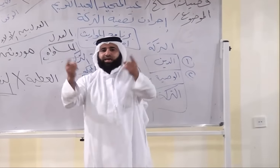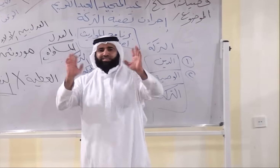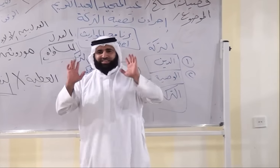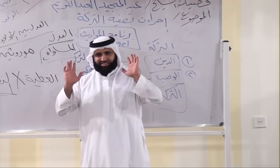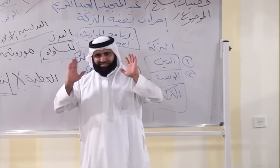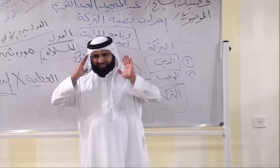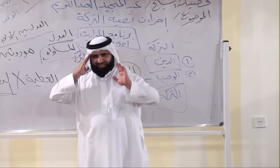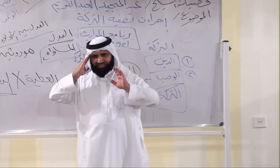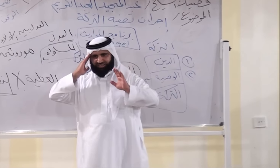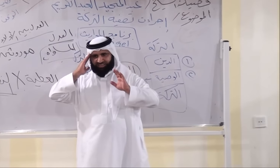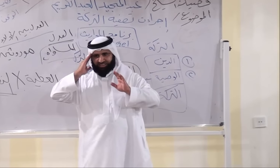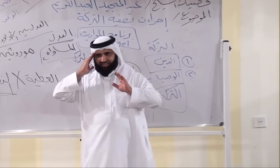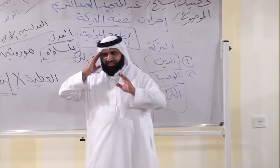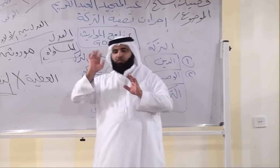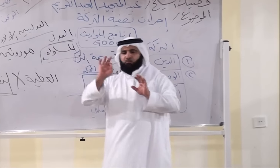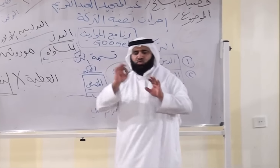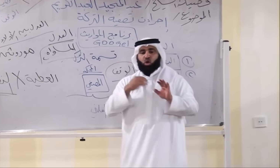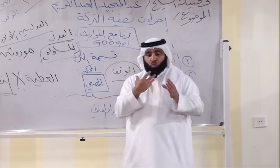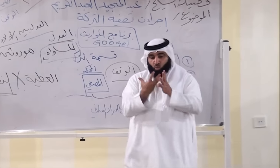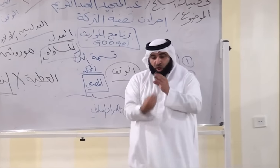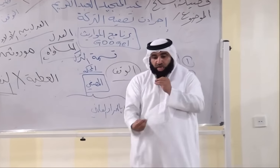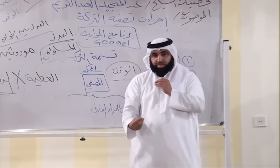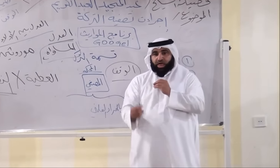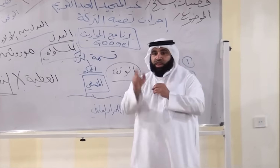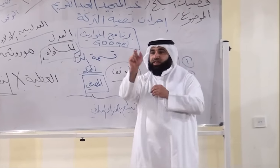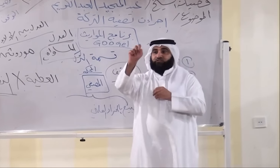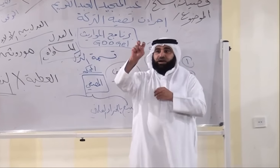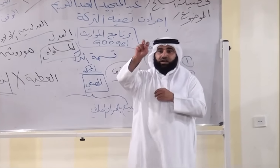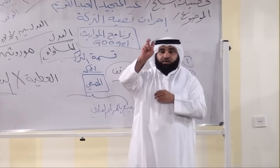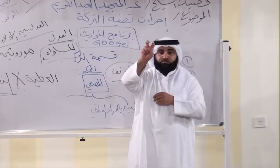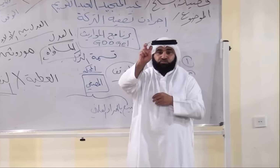النفقه غير، بمعنى ان الولد يحتاج سياره،